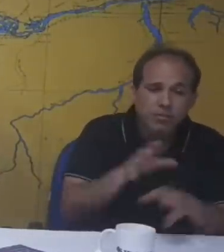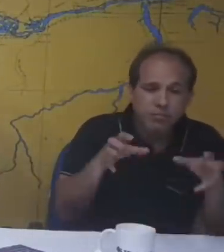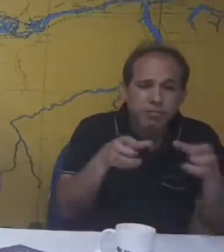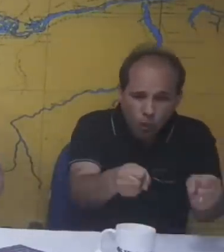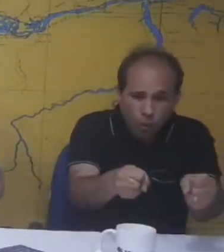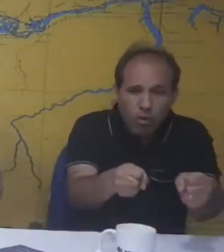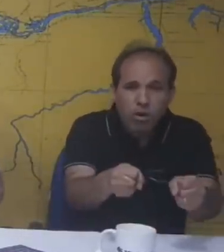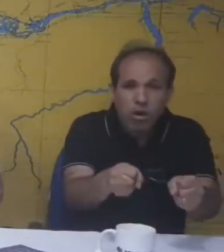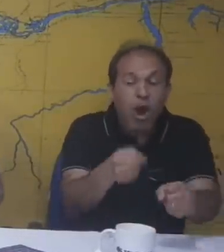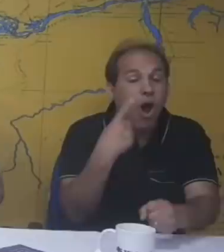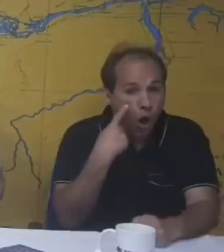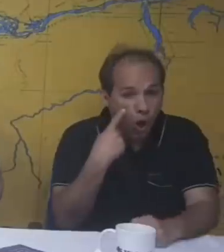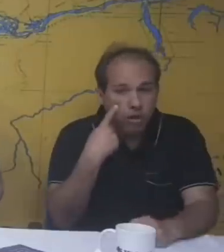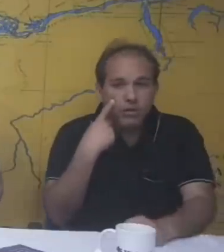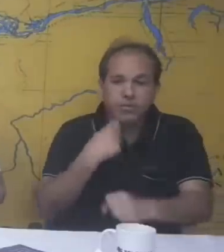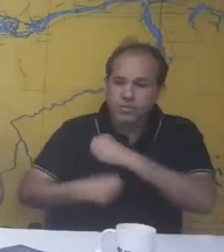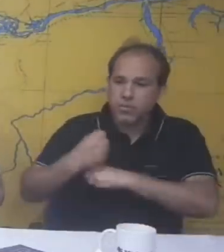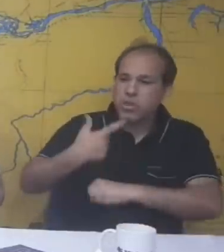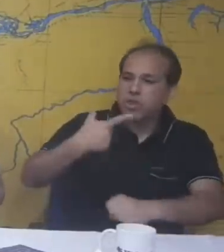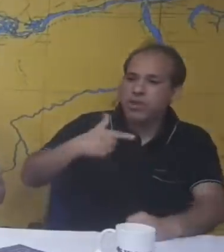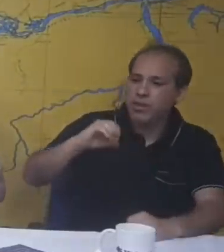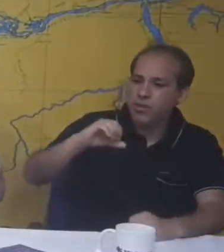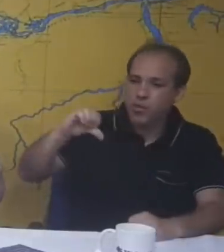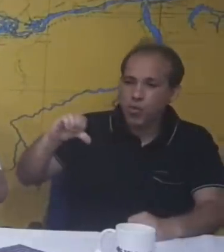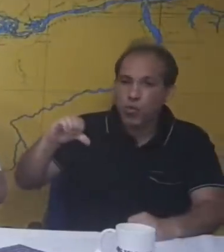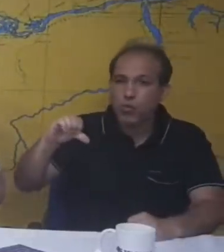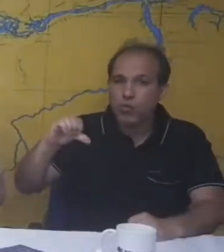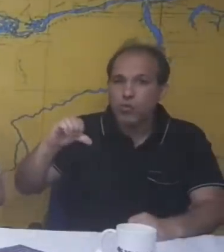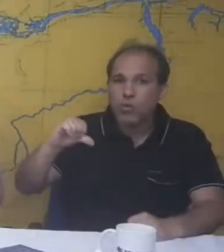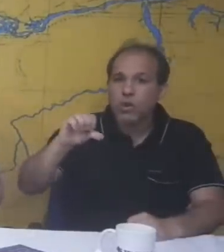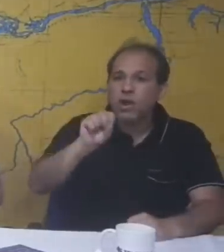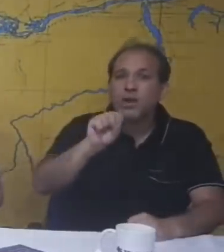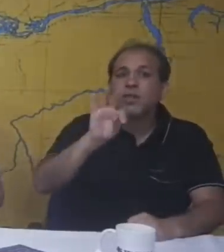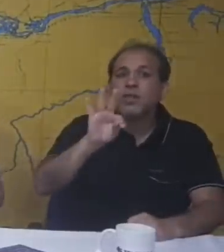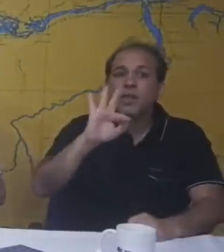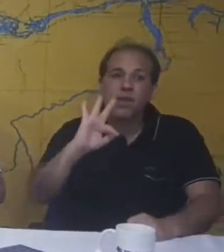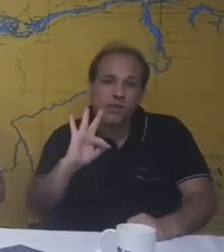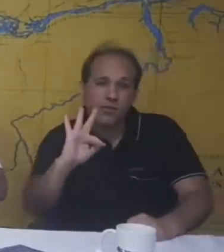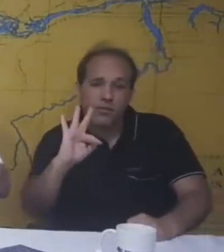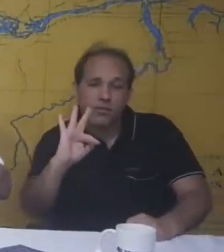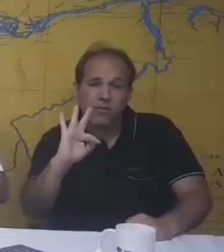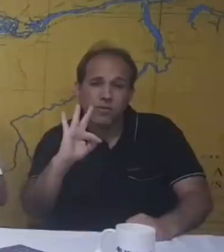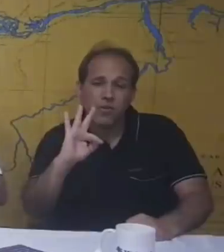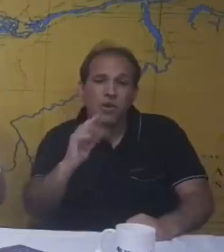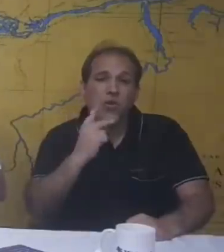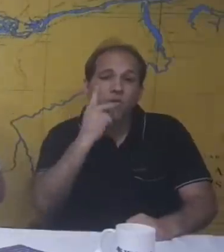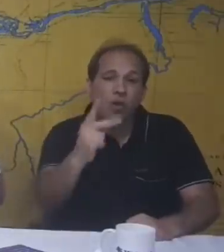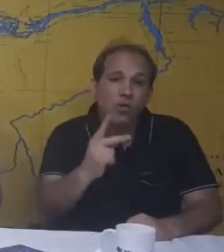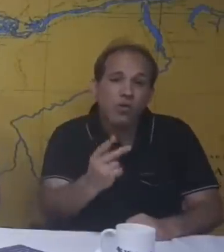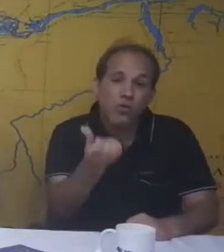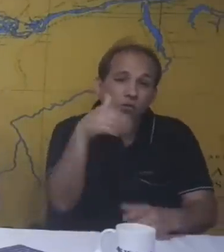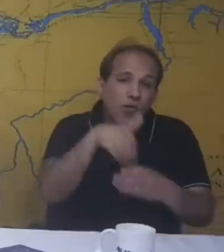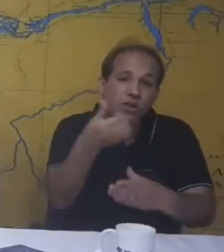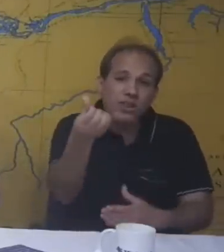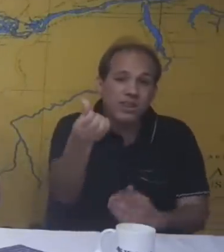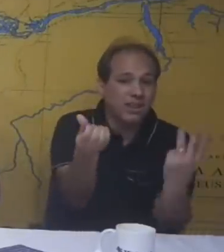pego. Olha só, pessoal, em 2009, o Supremo Tribunal Federal disse por